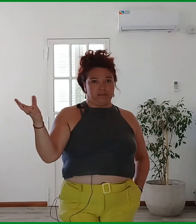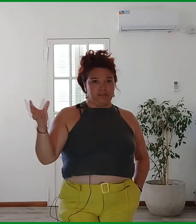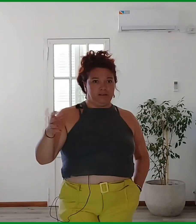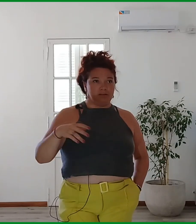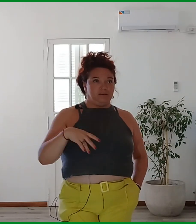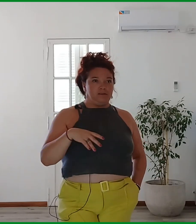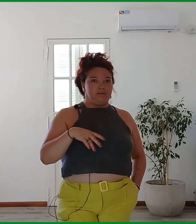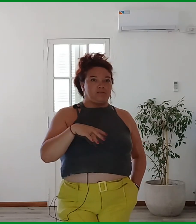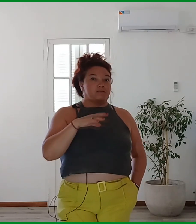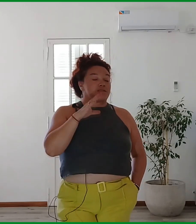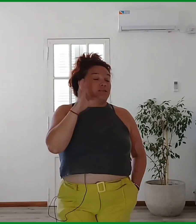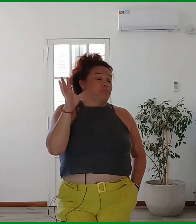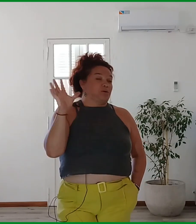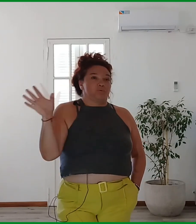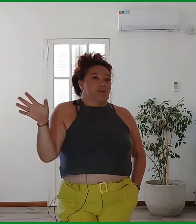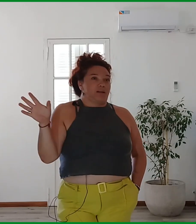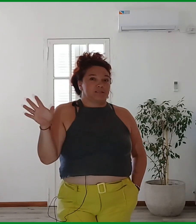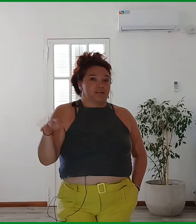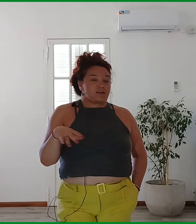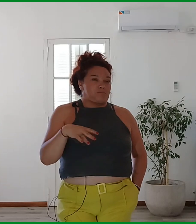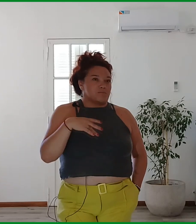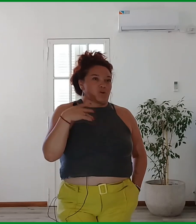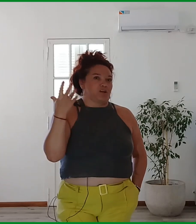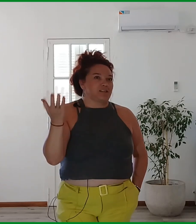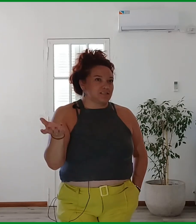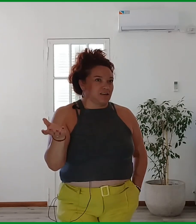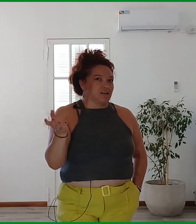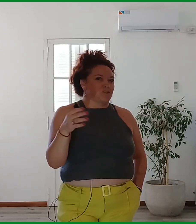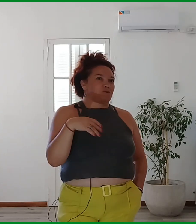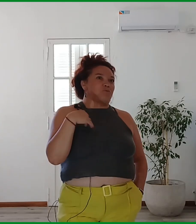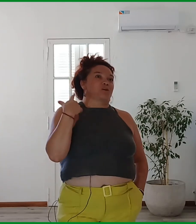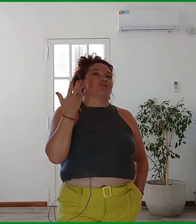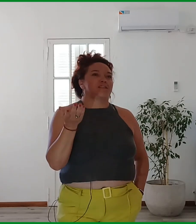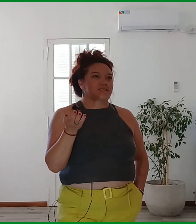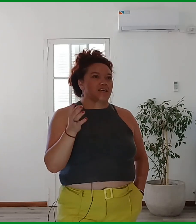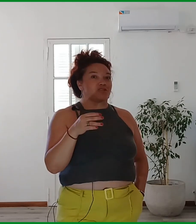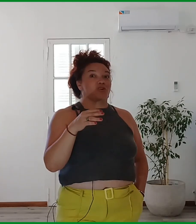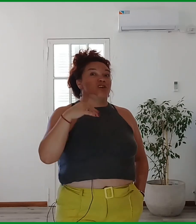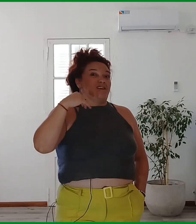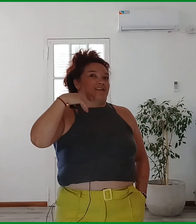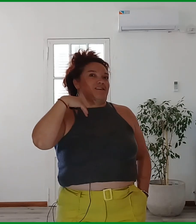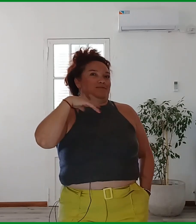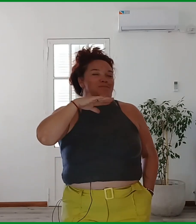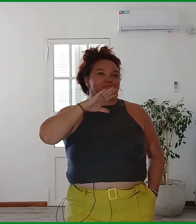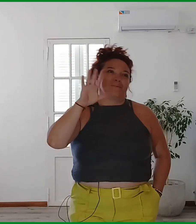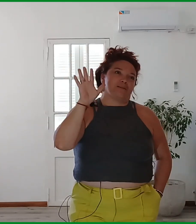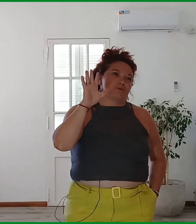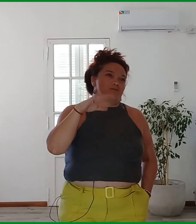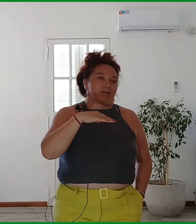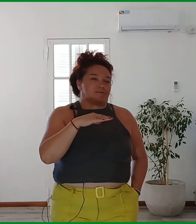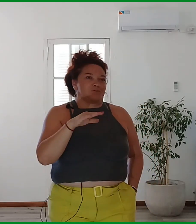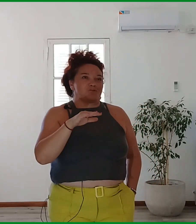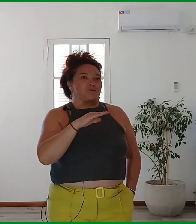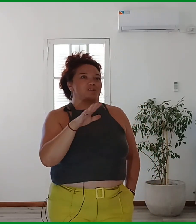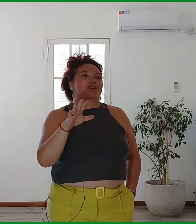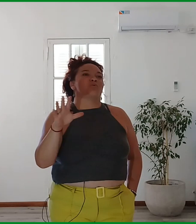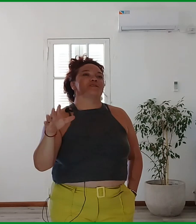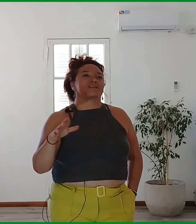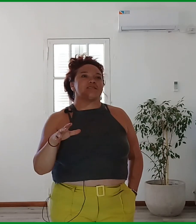calle sin preguntarse lo que está haciendo, por qué lo está haciendo, y mínimo, o sea, no se dan cuenta ni